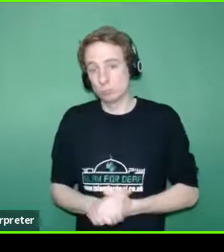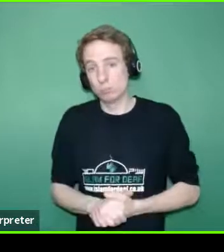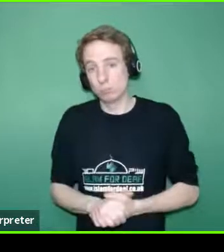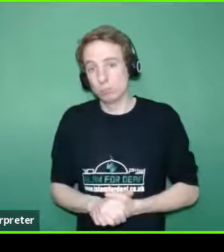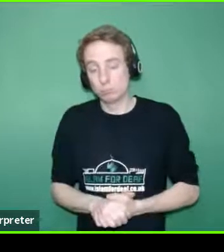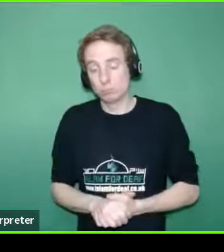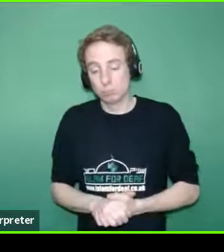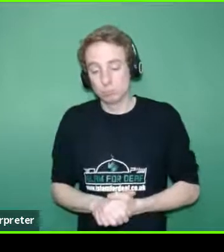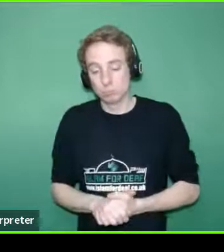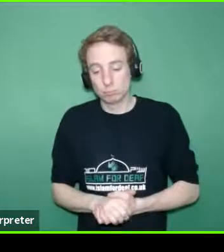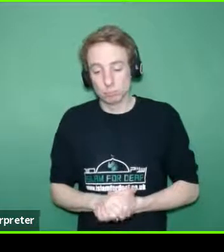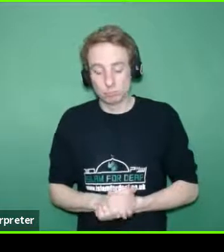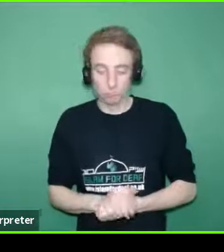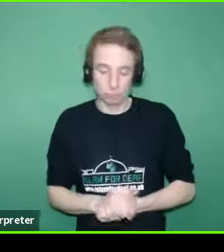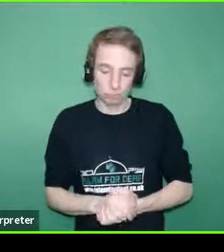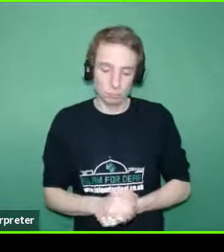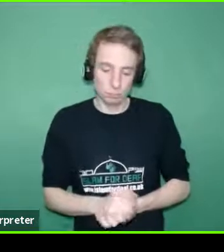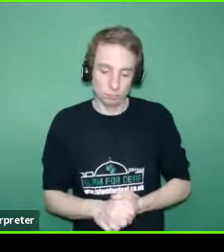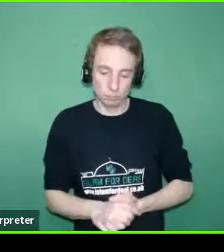نعم.